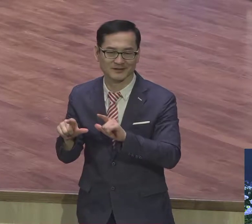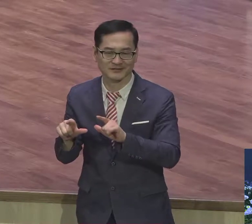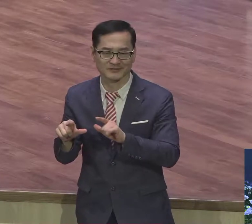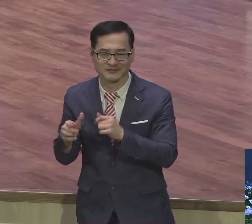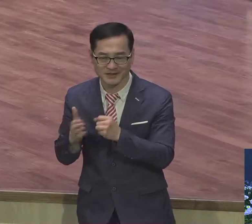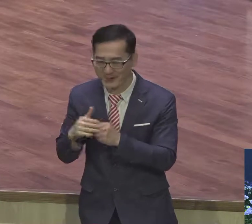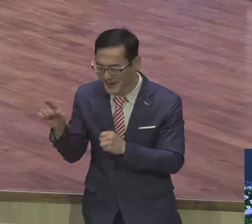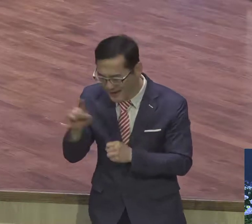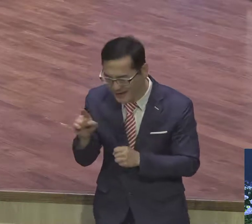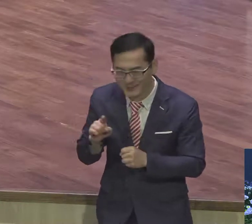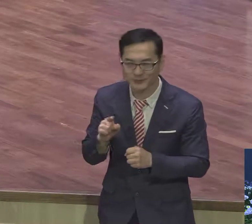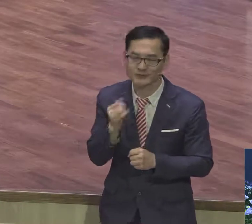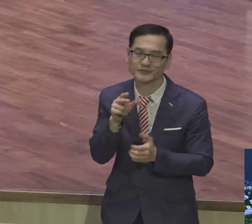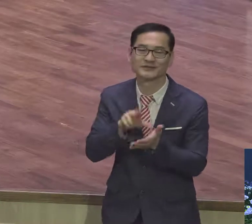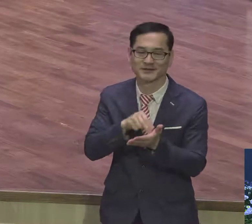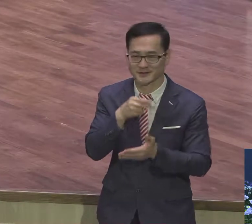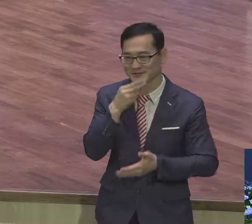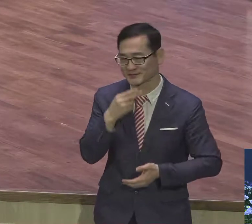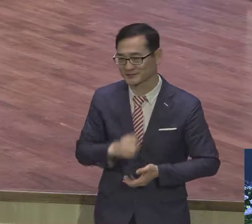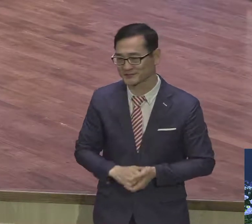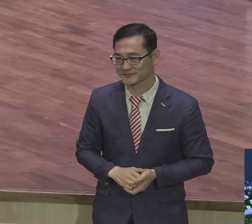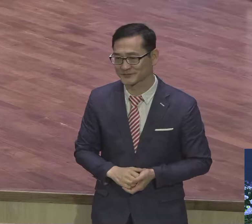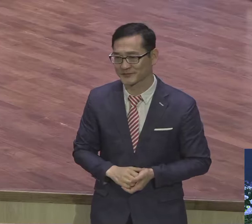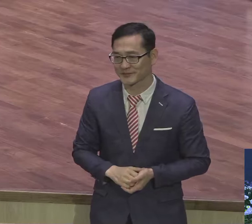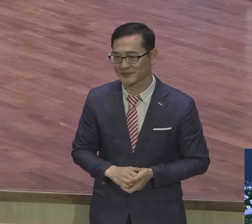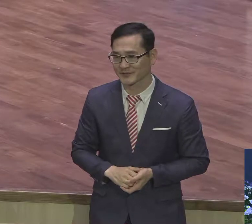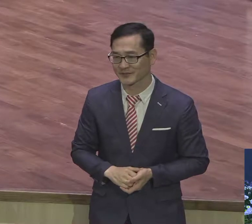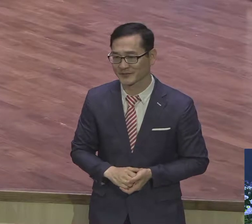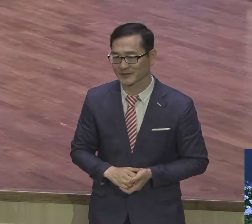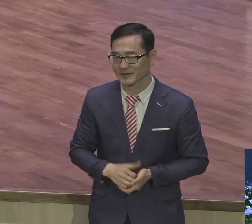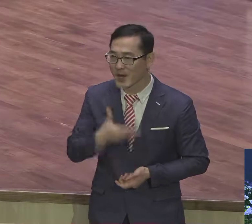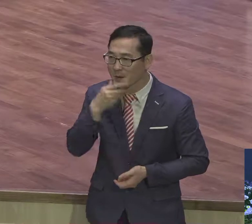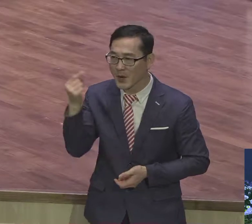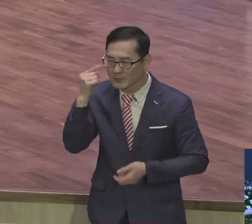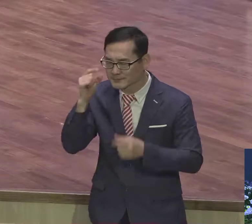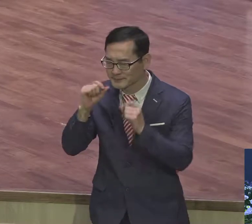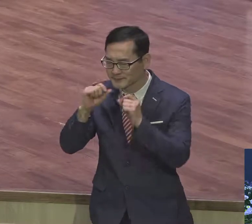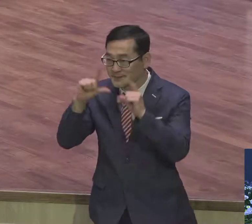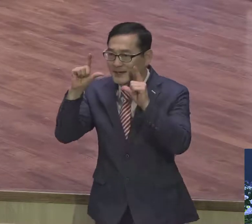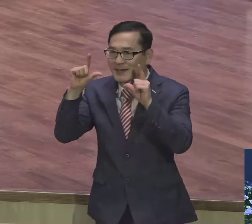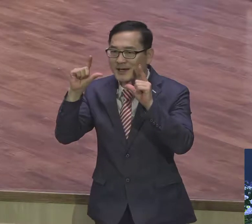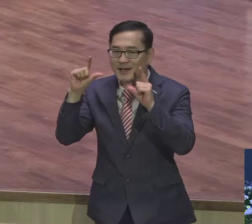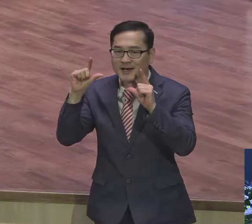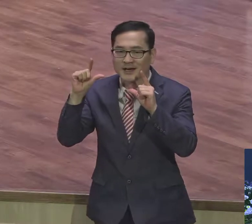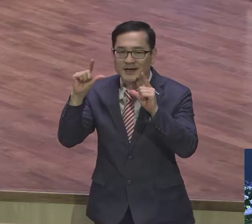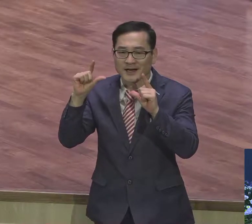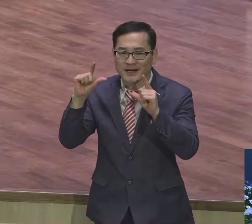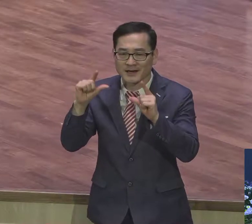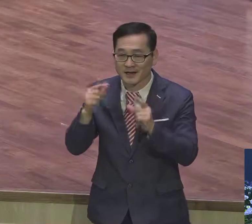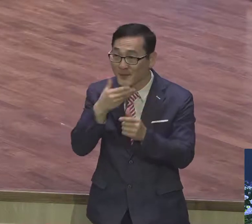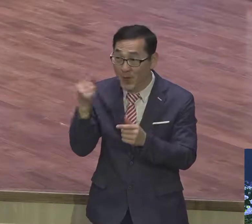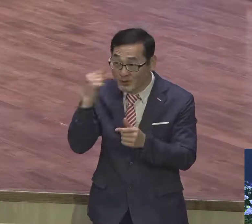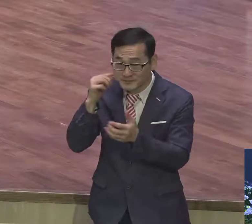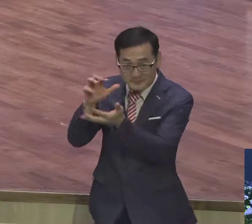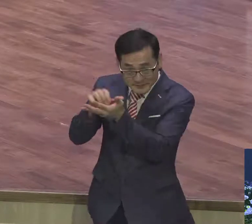구원받고 하나님의 자유로서 복음 깨달은 여러분은요. 발악을 해도 안 돼. 주를 위해 살아야 돼.